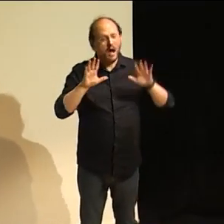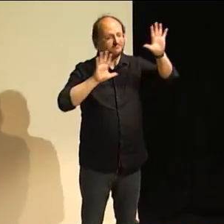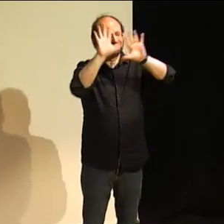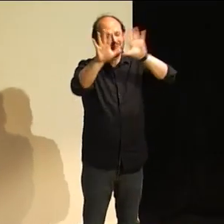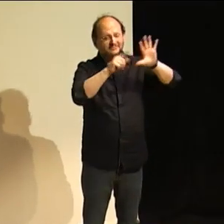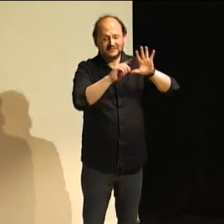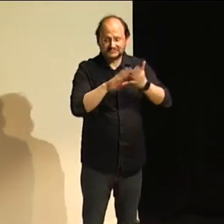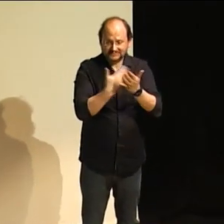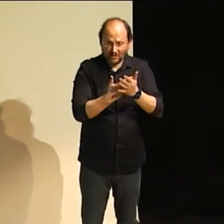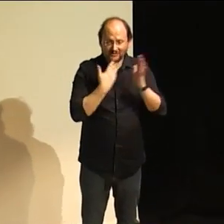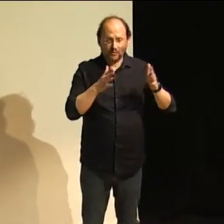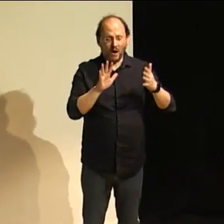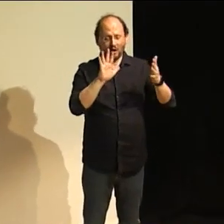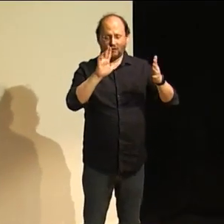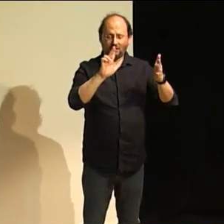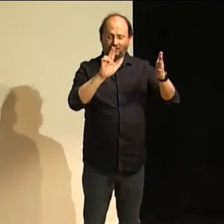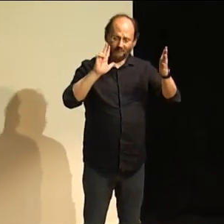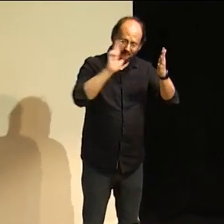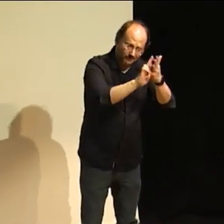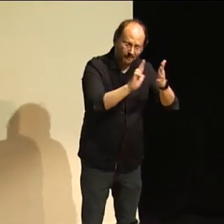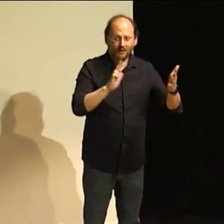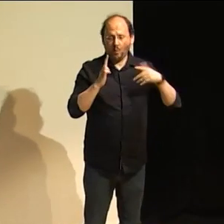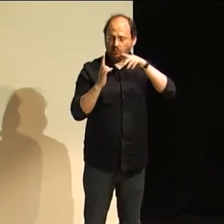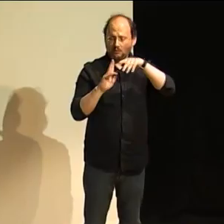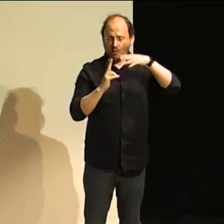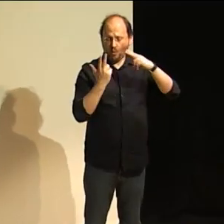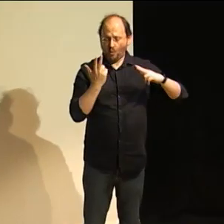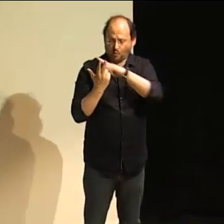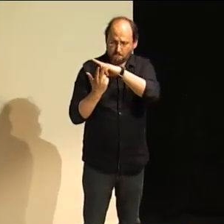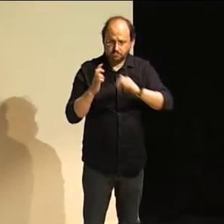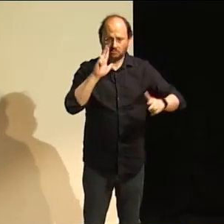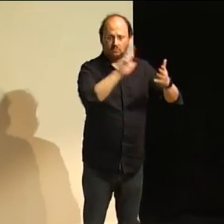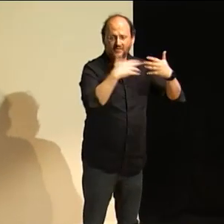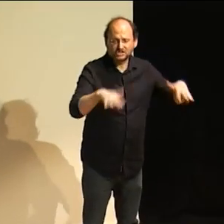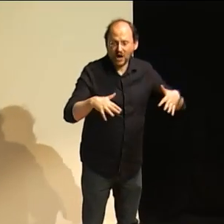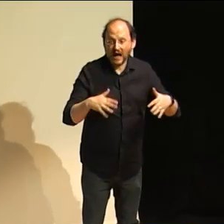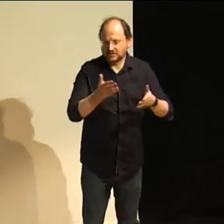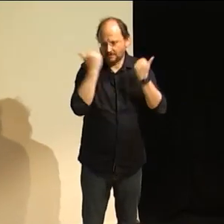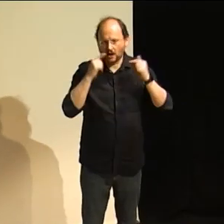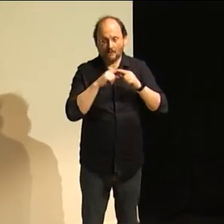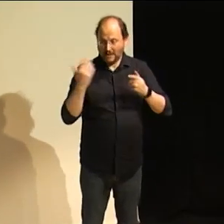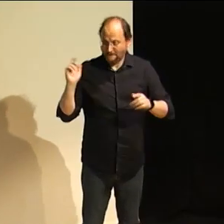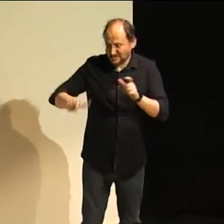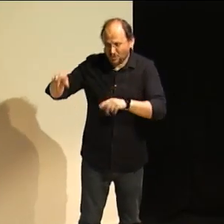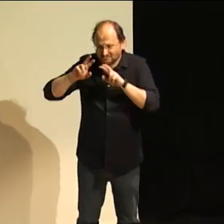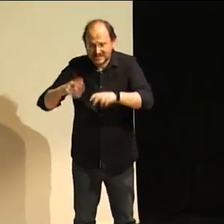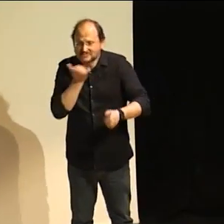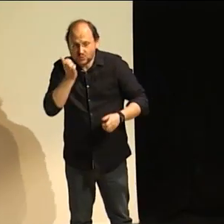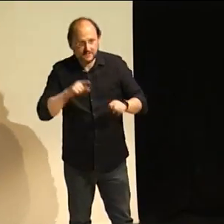gestuel, mais finalement, on n'en sait pas grand-chose de ça. Il n'y a aucune vérité absolue. Les dessins qu'on